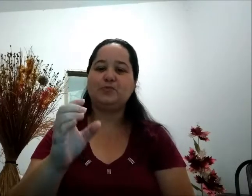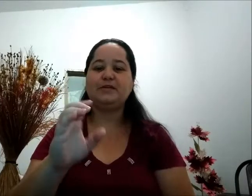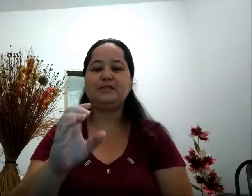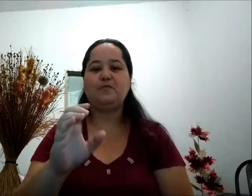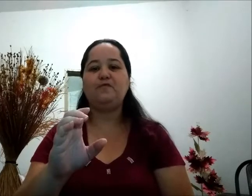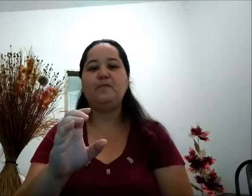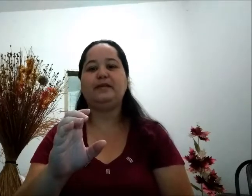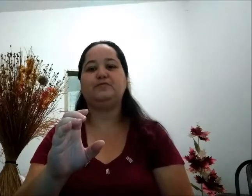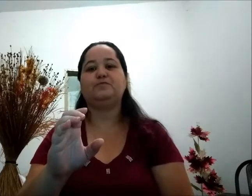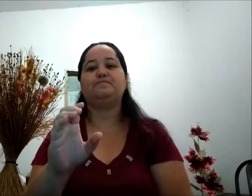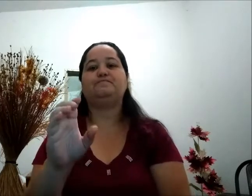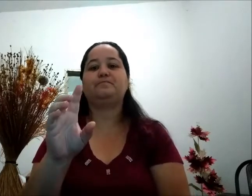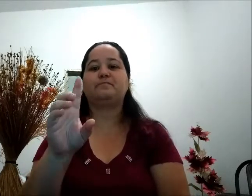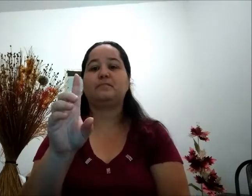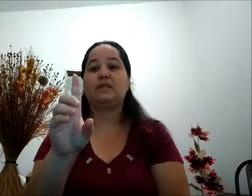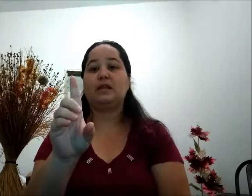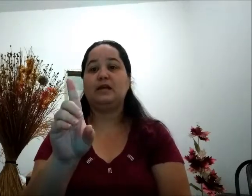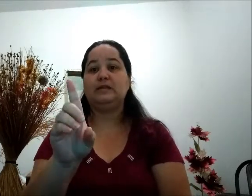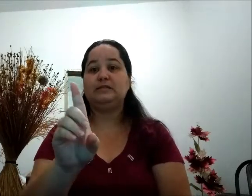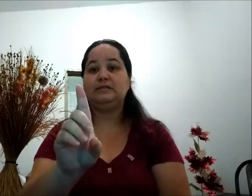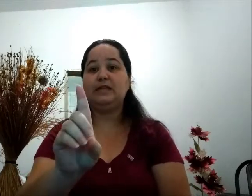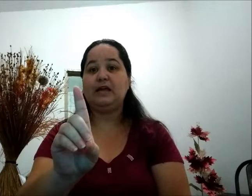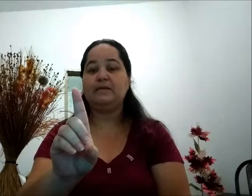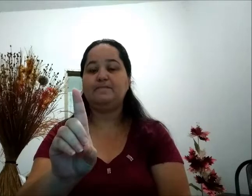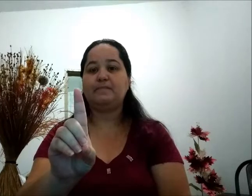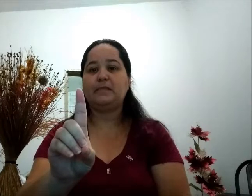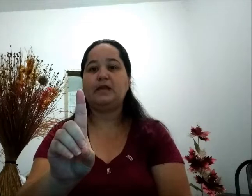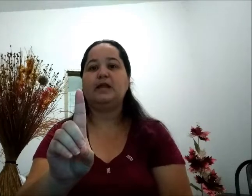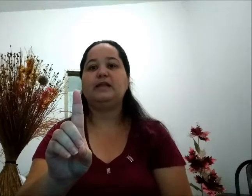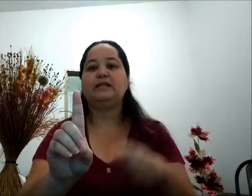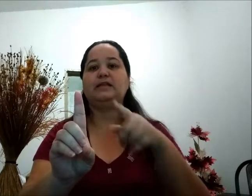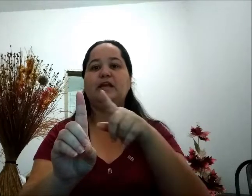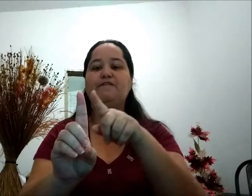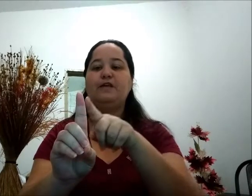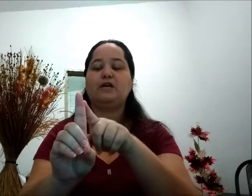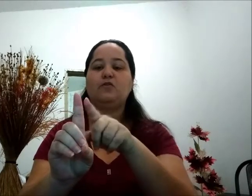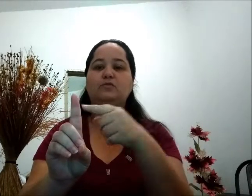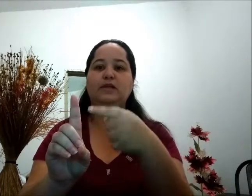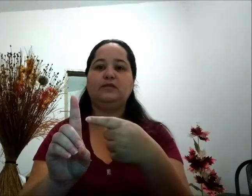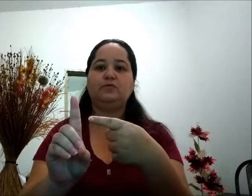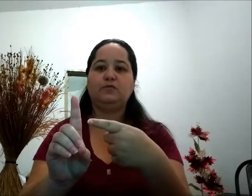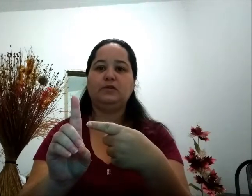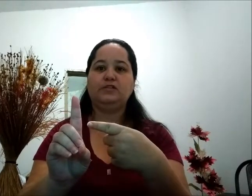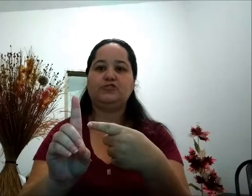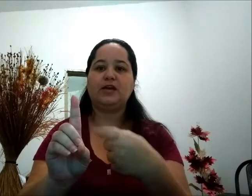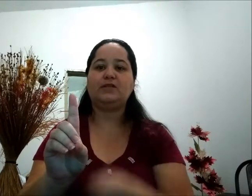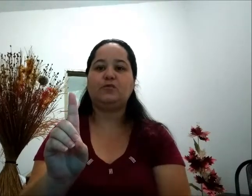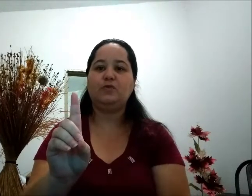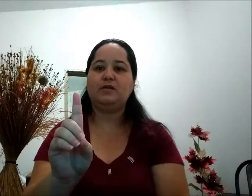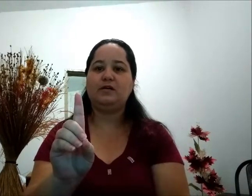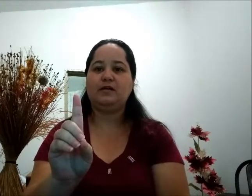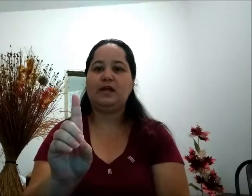esse movimento. D, letra D fica com o dedo indicador em